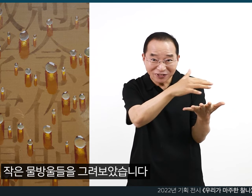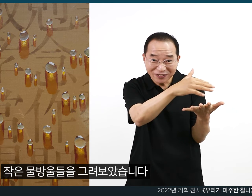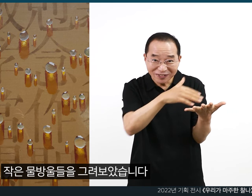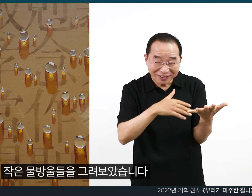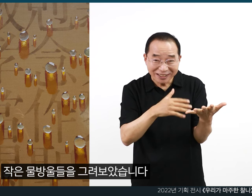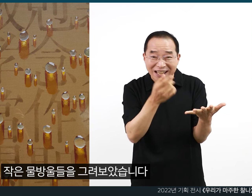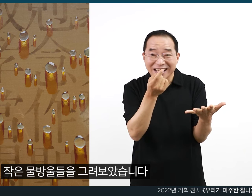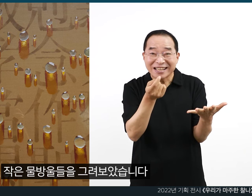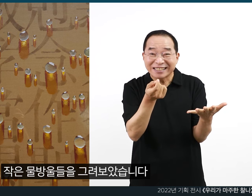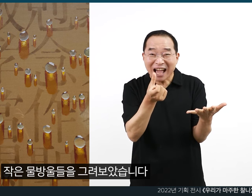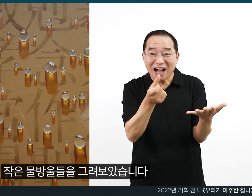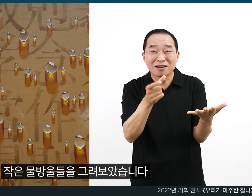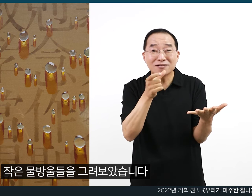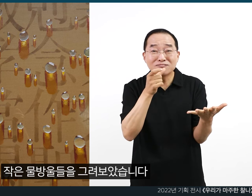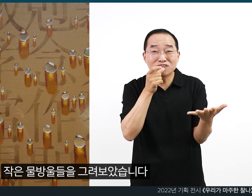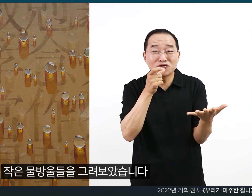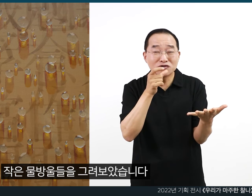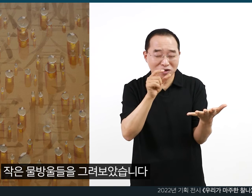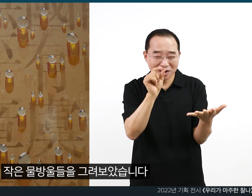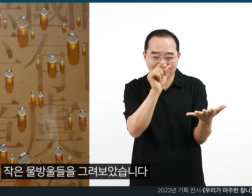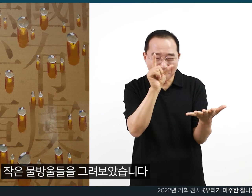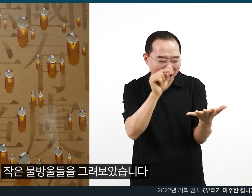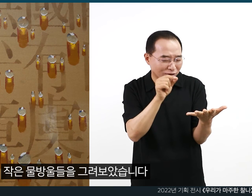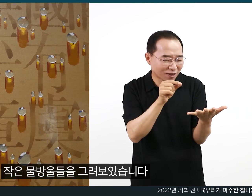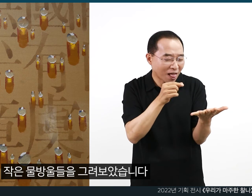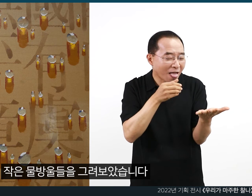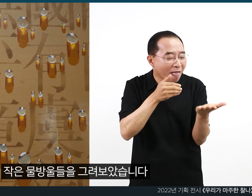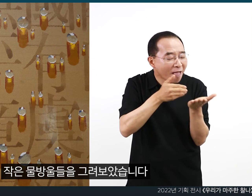작은 물방울들을 그려보았습니다.